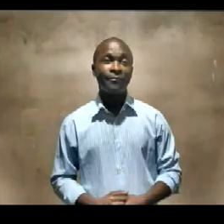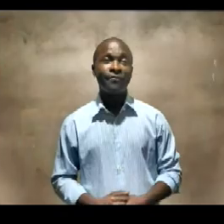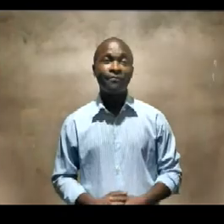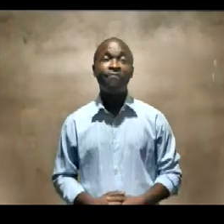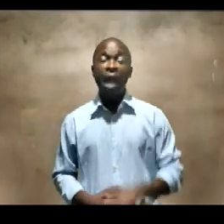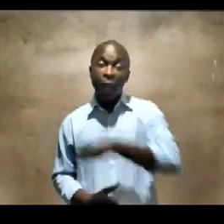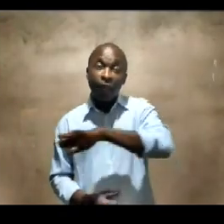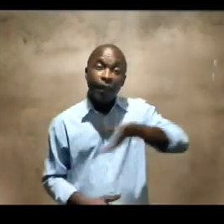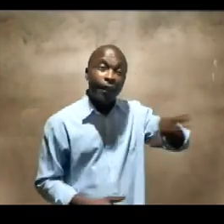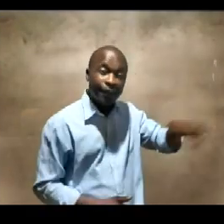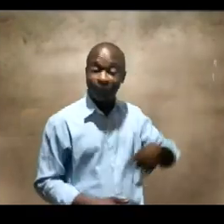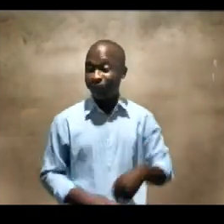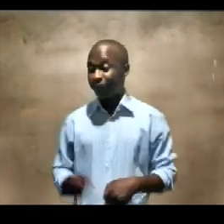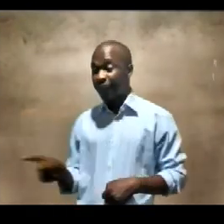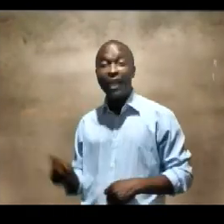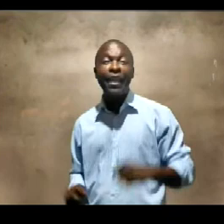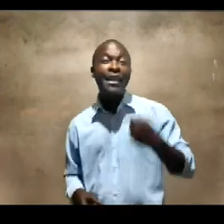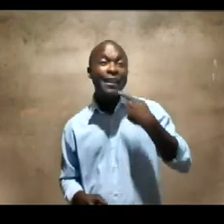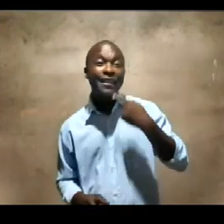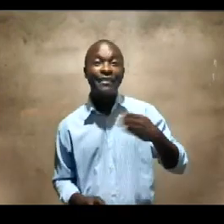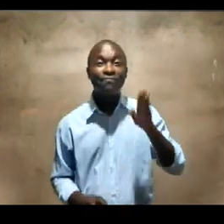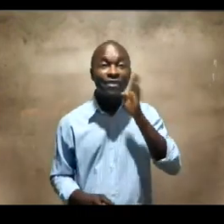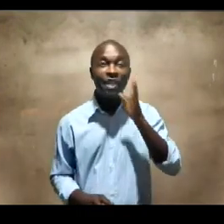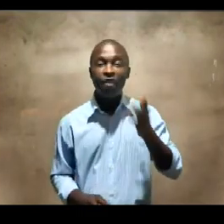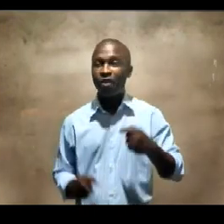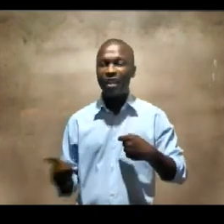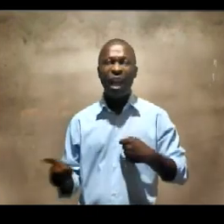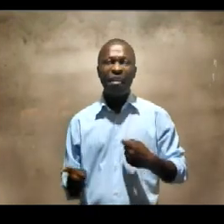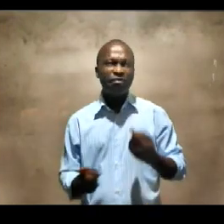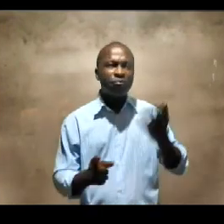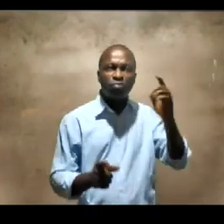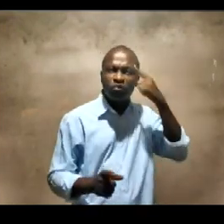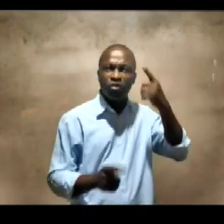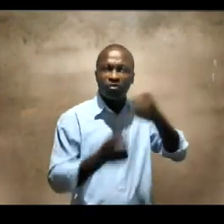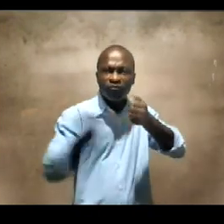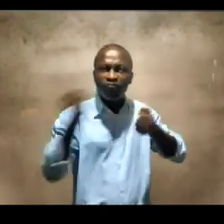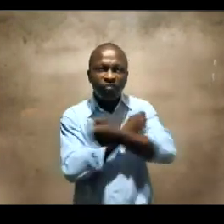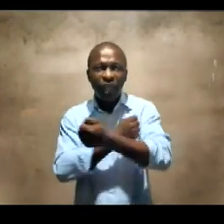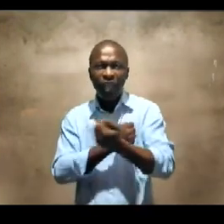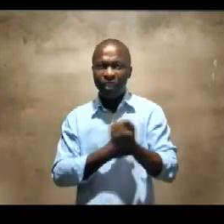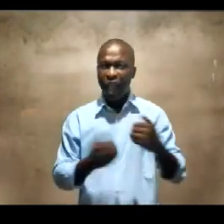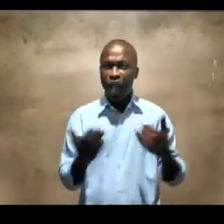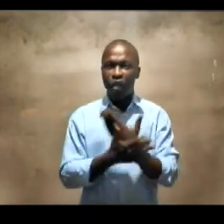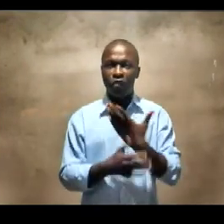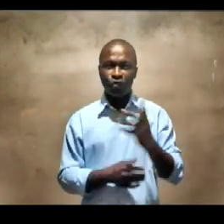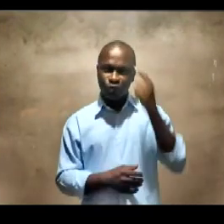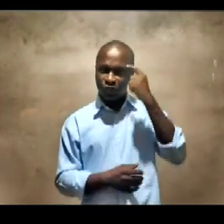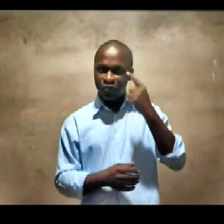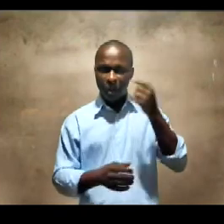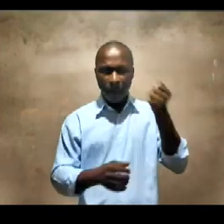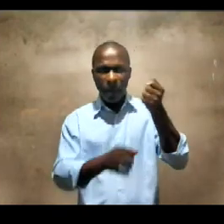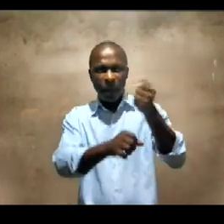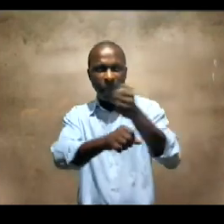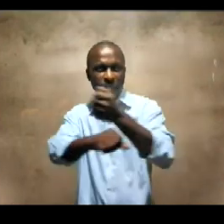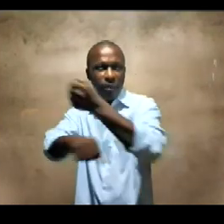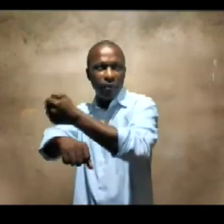En Guinée-Bissau, le président limoge le gouvernement et plonge ce pays familier de l'instabilité politique dans l'incertitude quant à la tenue de la présidentielle